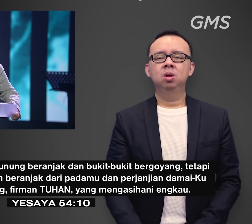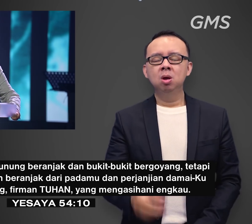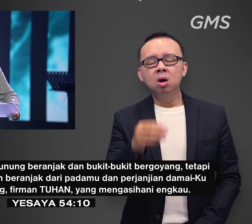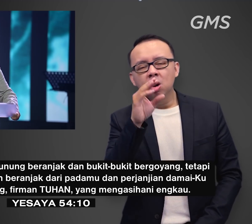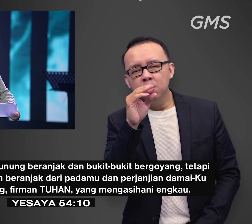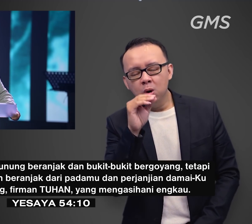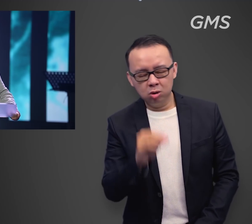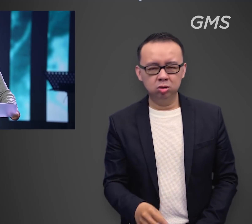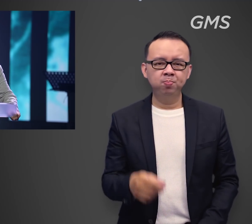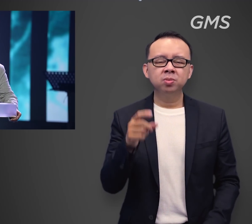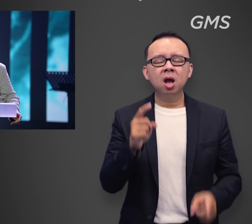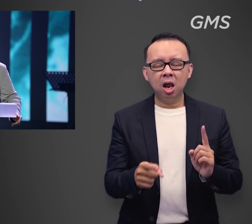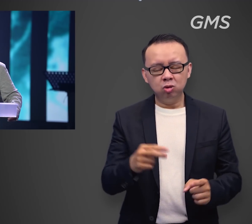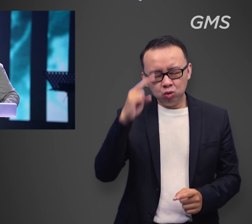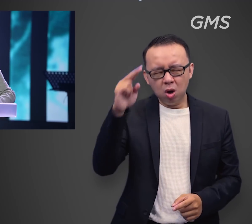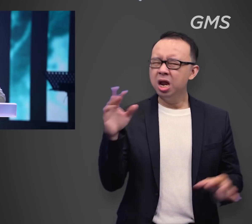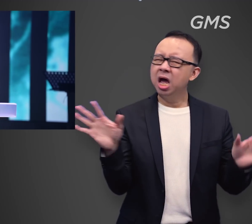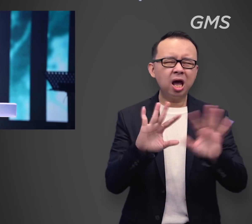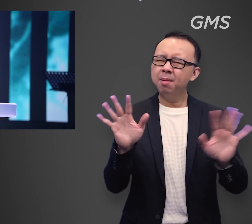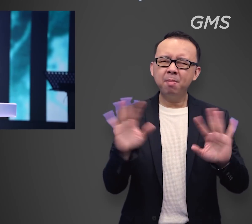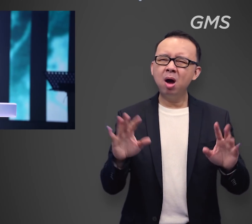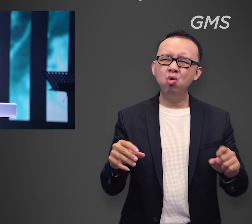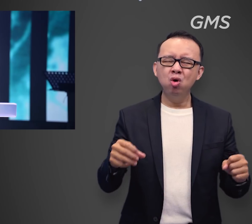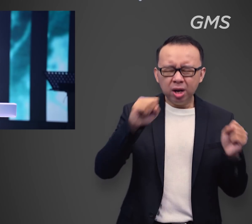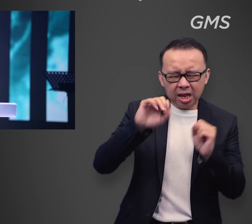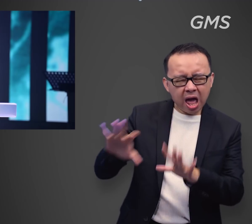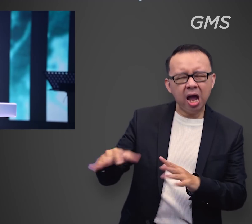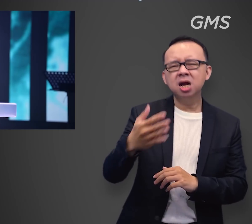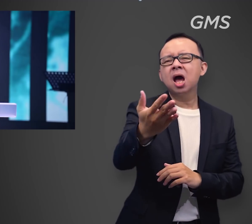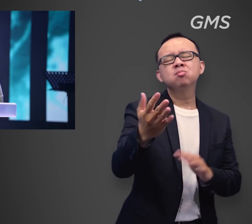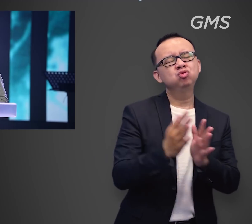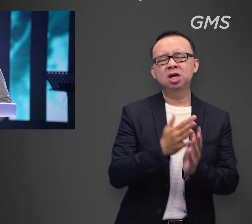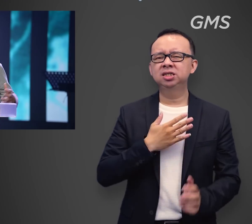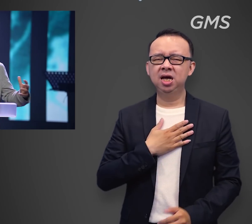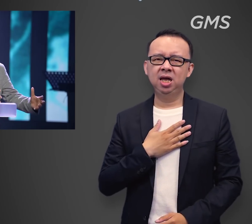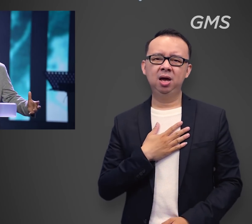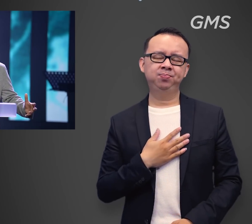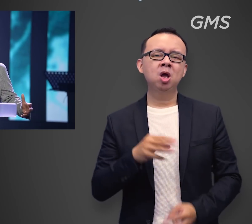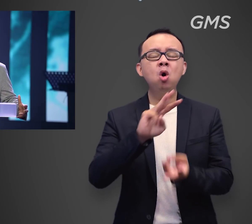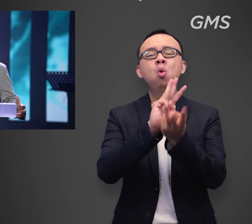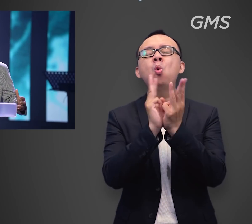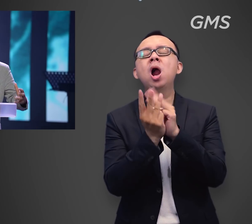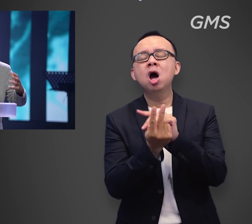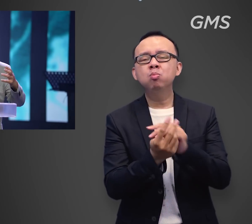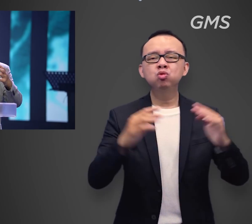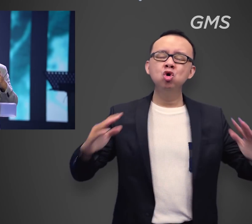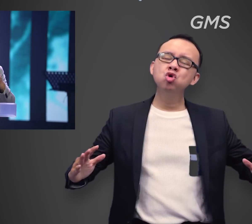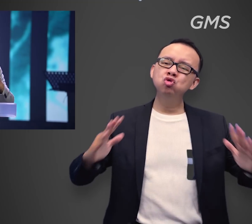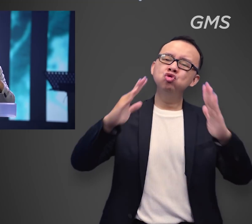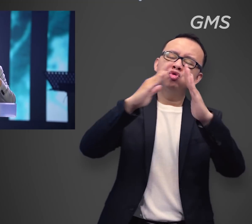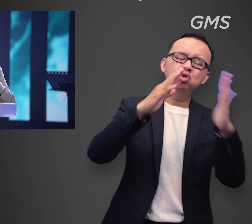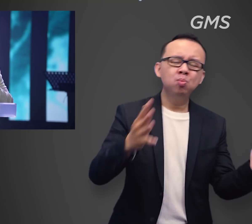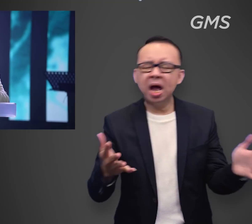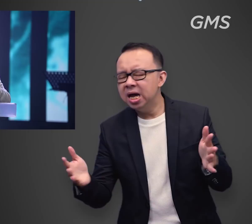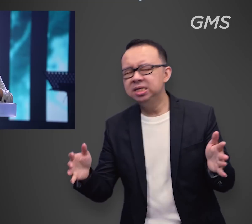mau kehilangan saudara dan saya. Dikatakan sekalipun gunung-gunung beranjak, bukit-bukit bergoyang, tapi itu tidak akan pernah